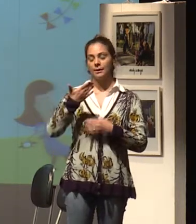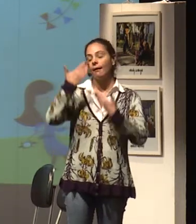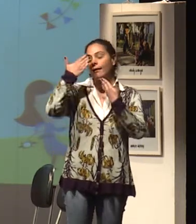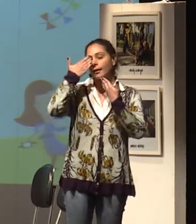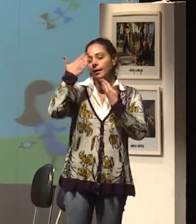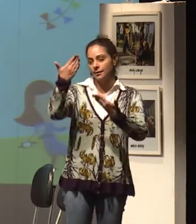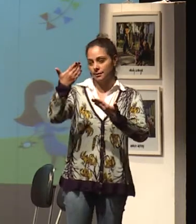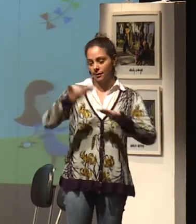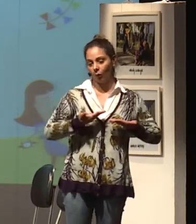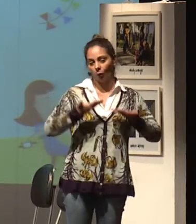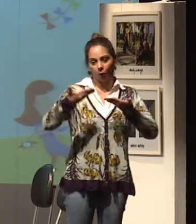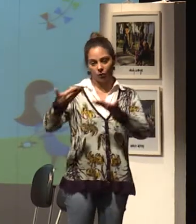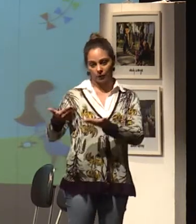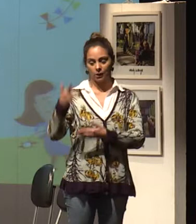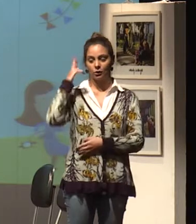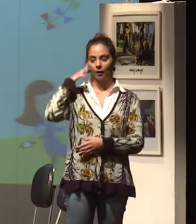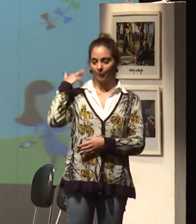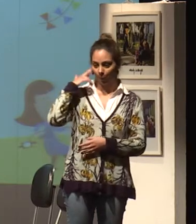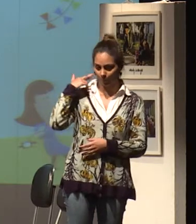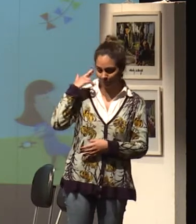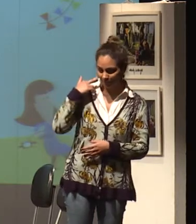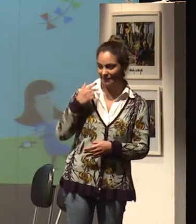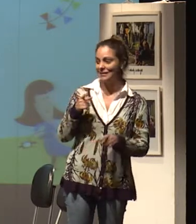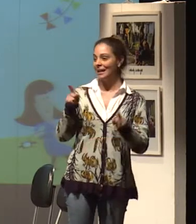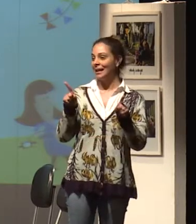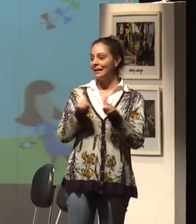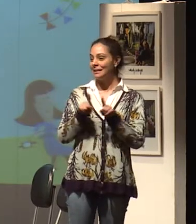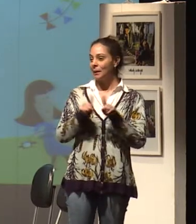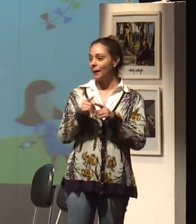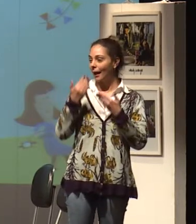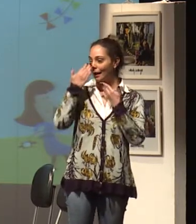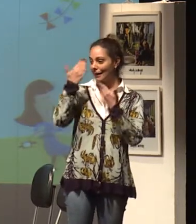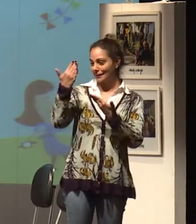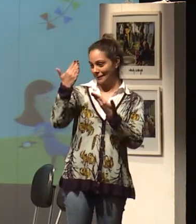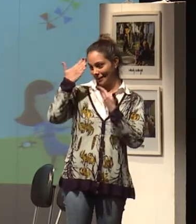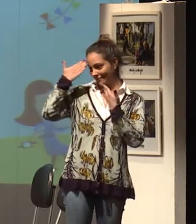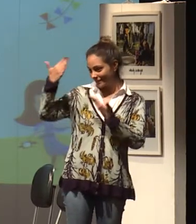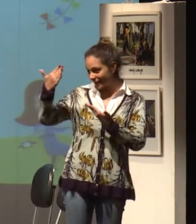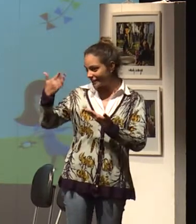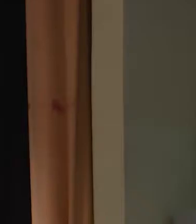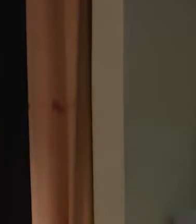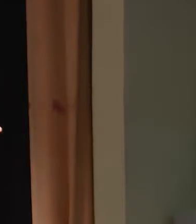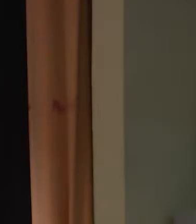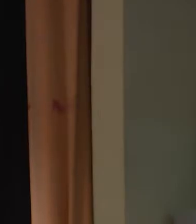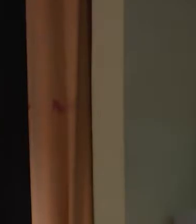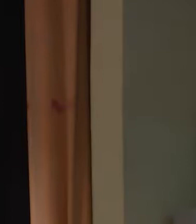O mais importante, eu gostaria de agradecer o convite, né, agradecer ao Ramon, o convite feito. Também gostaria de agradecer